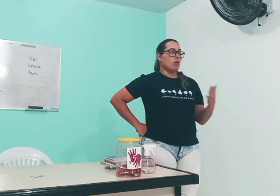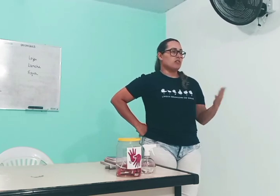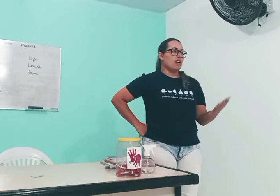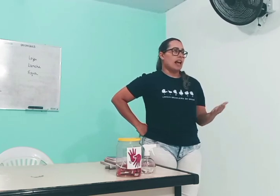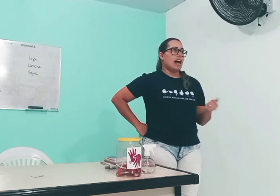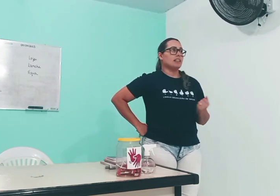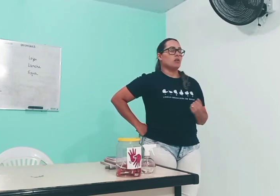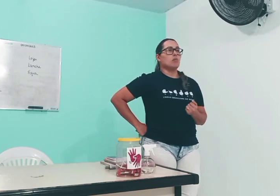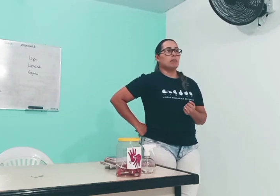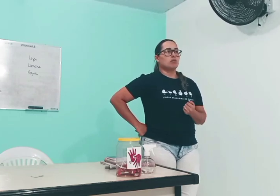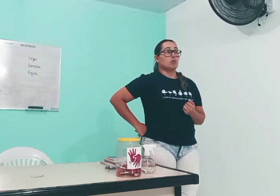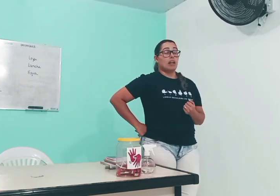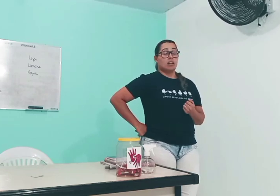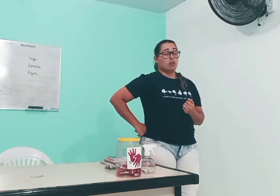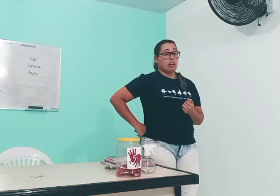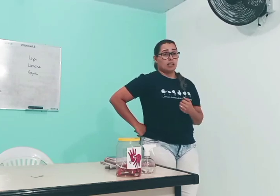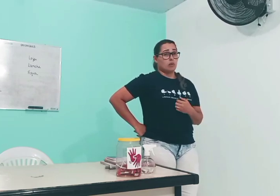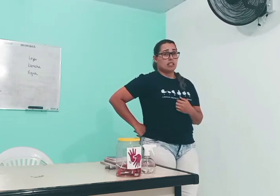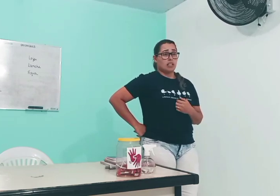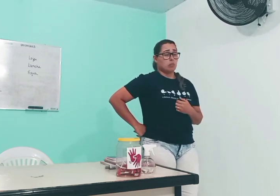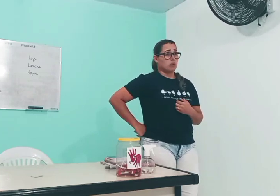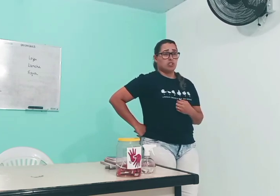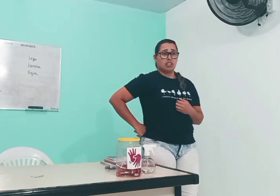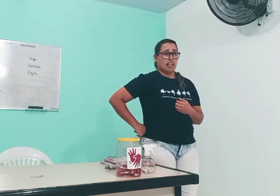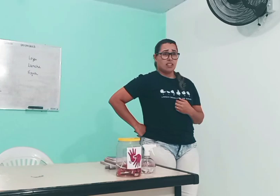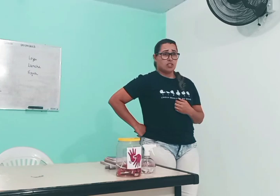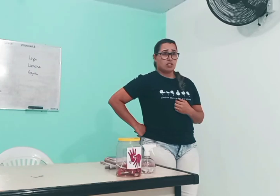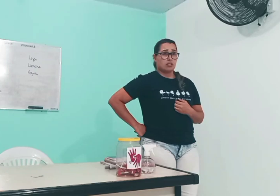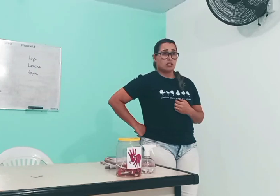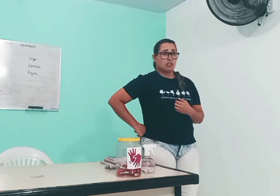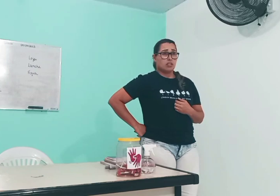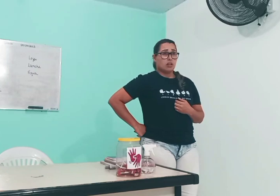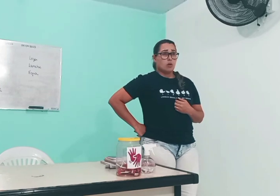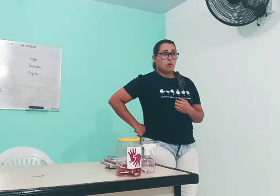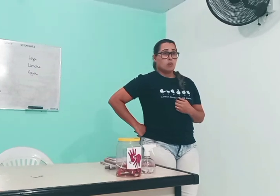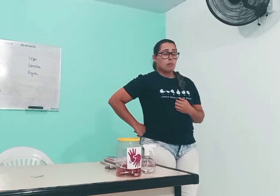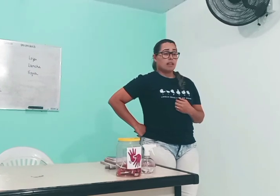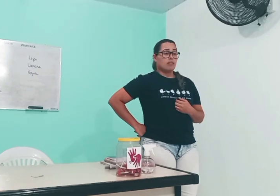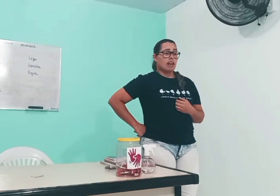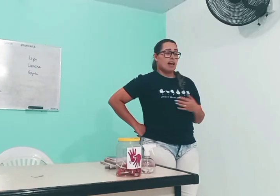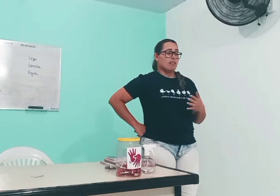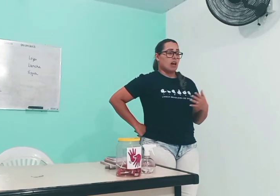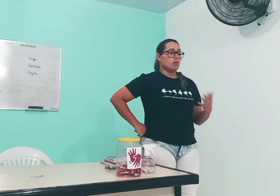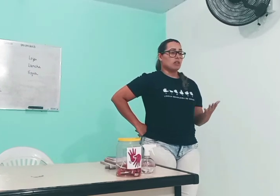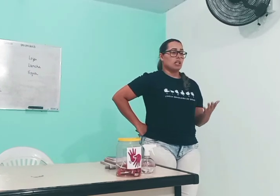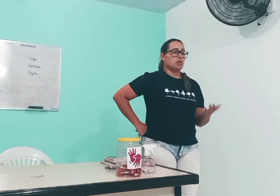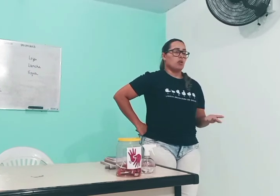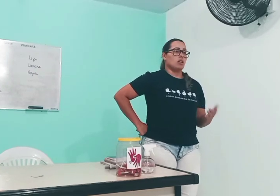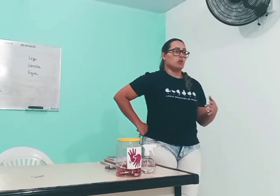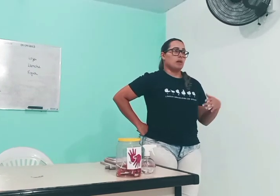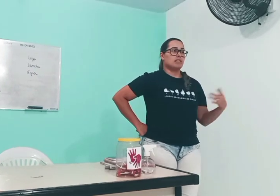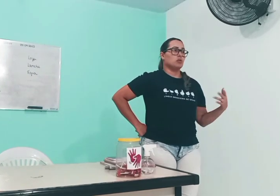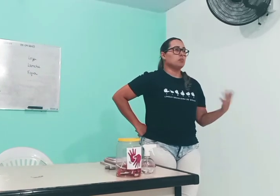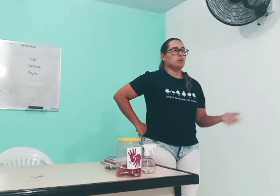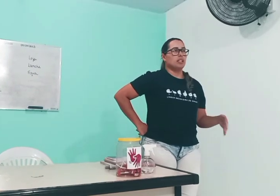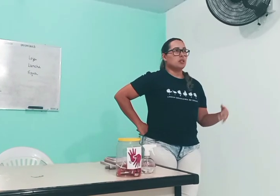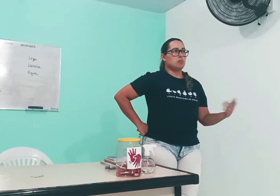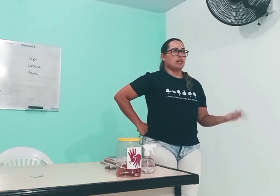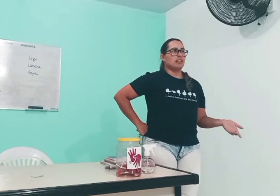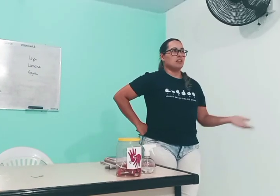pode falar, né, com uma pessoa, até ela deu exemplo de crente. Como é que vai lá falar com o crente, olha, estou passando por isso, estou aqui, isso